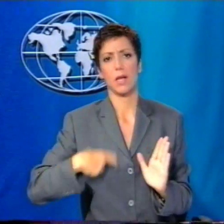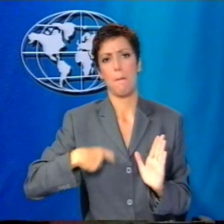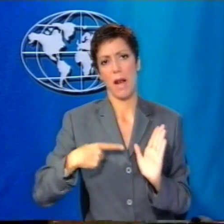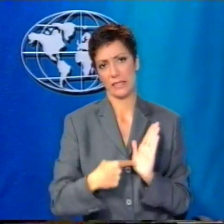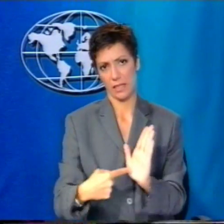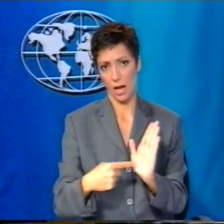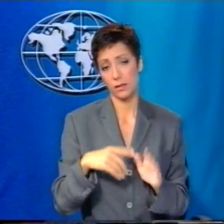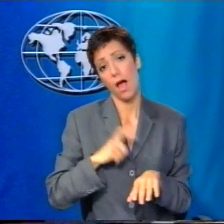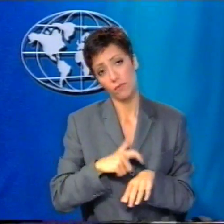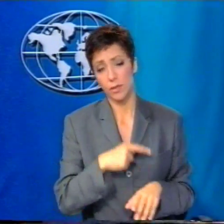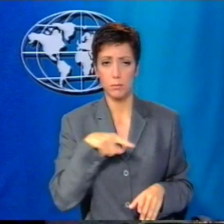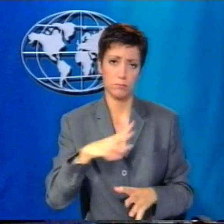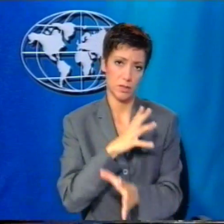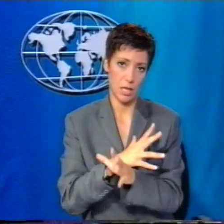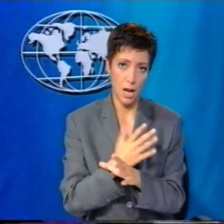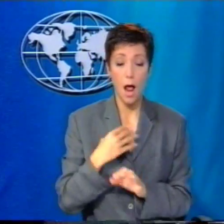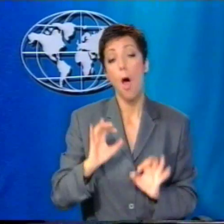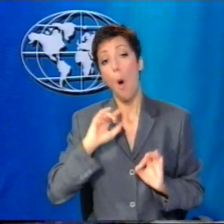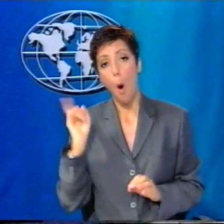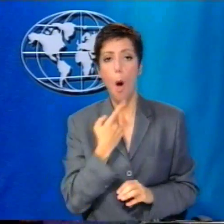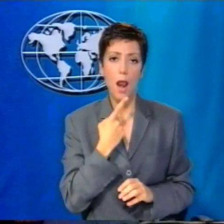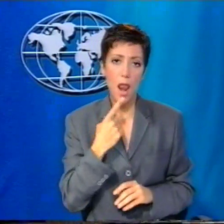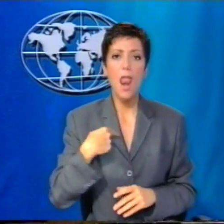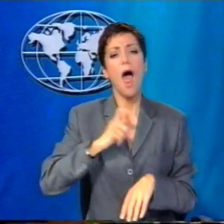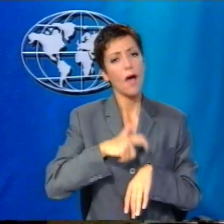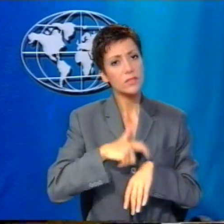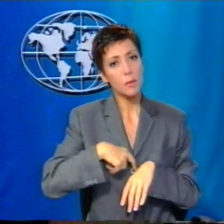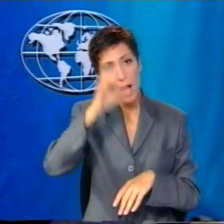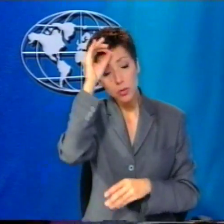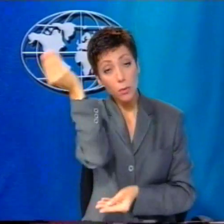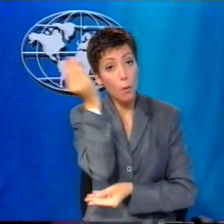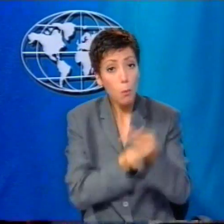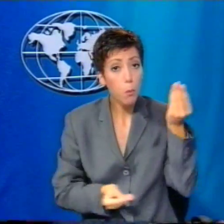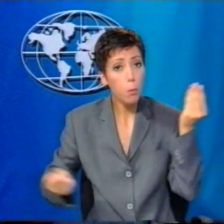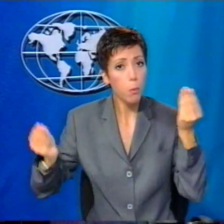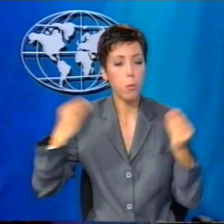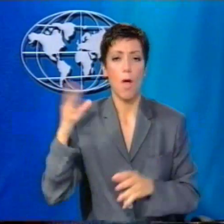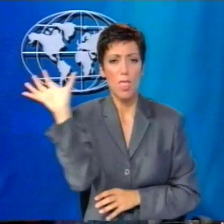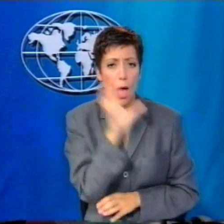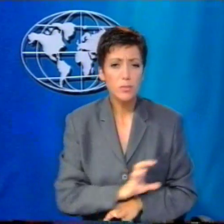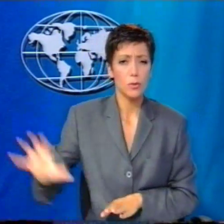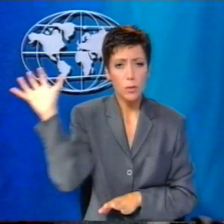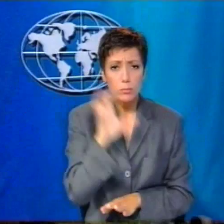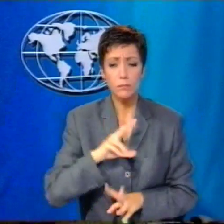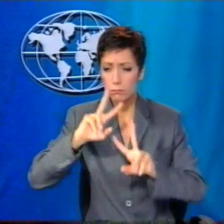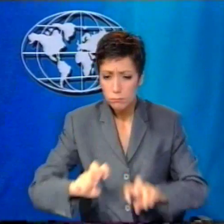οι επιχειρήσεις της αστυνομίας για τη σύλληψη αλλοδαπών που βρίσκονται παράνομα στη χώρα μας θα συνεχιστούν και τις επόμενες